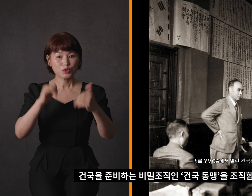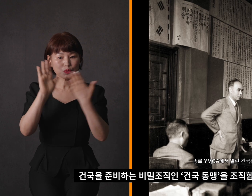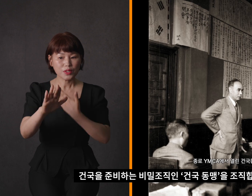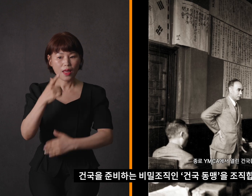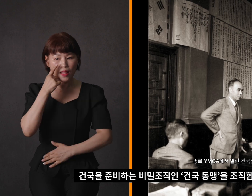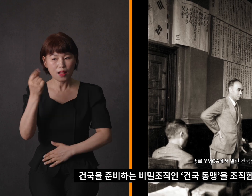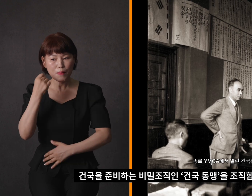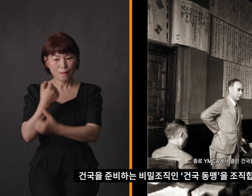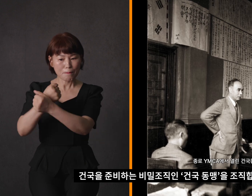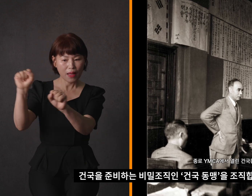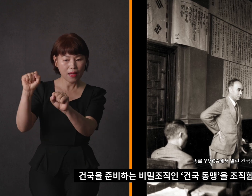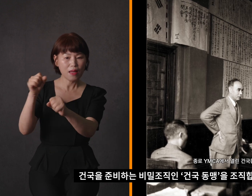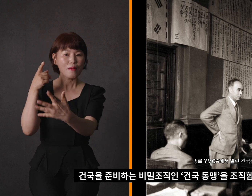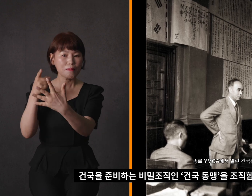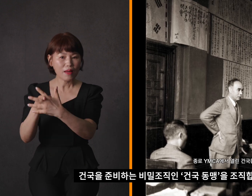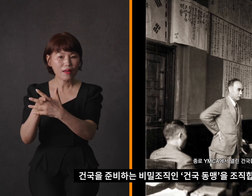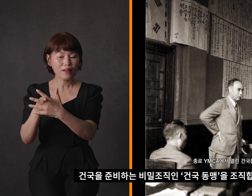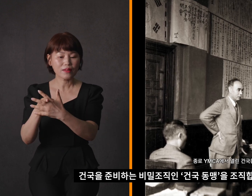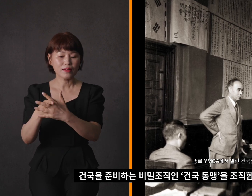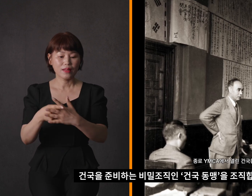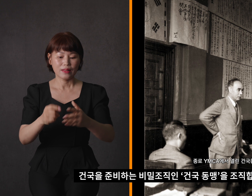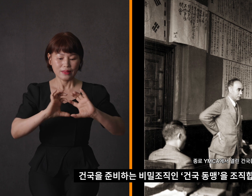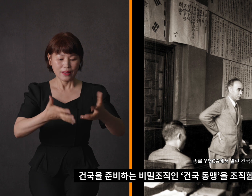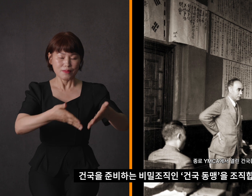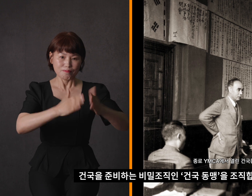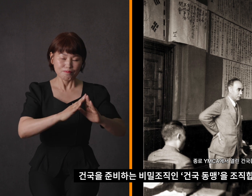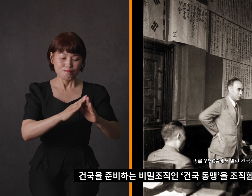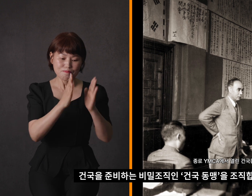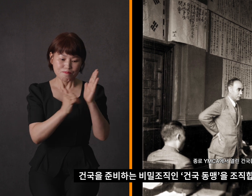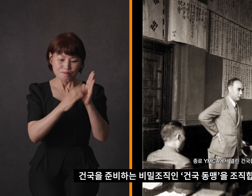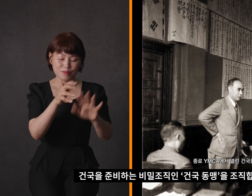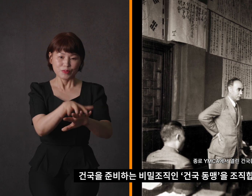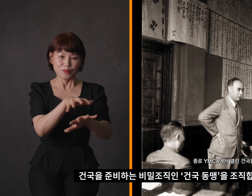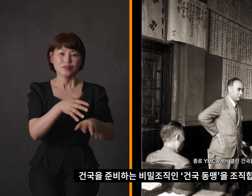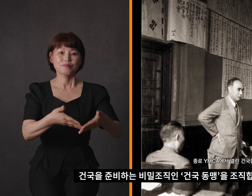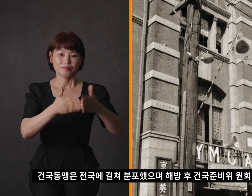예측하고 건국을 준비하는 비밀 조직인 건국동맹을 조직합니다.